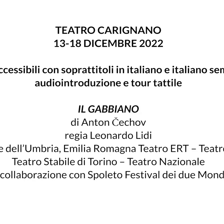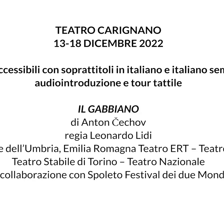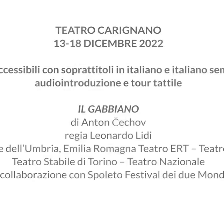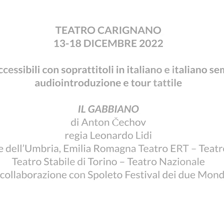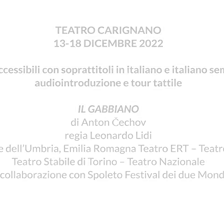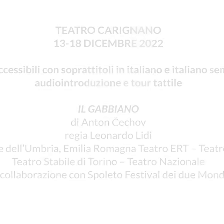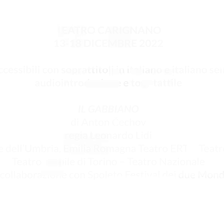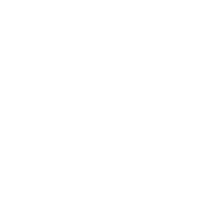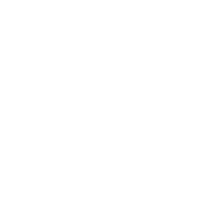gabbiano